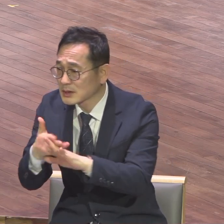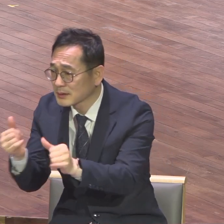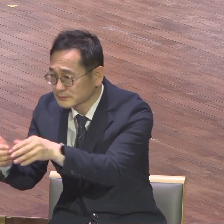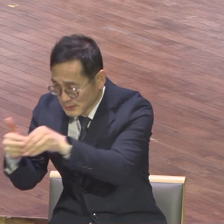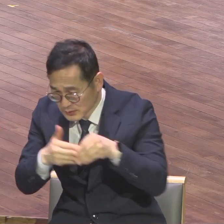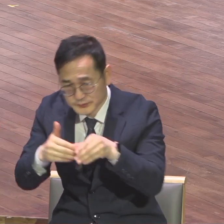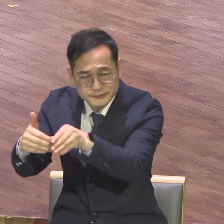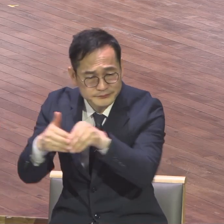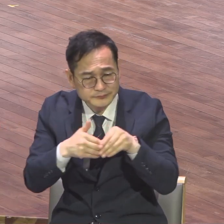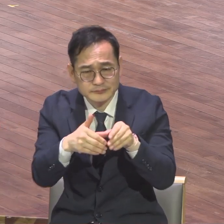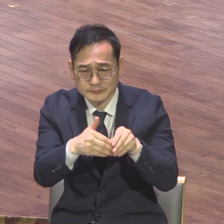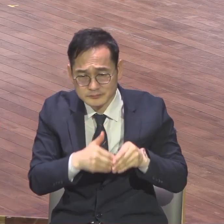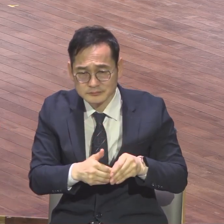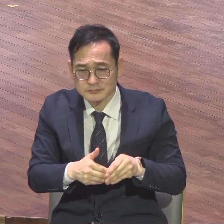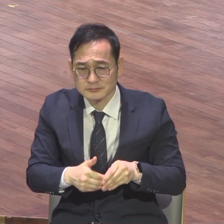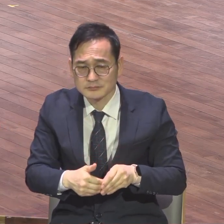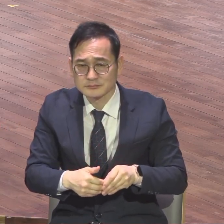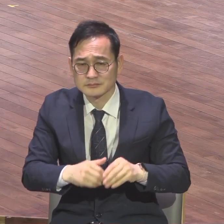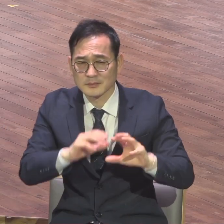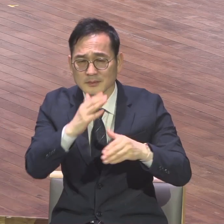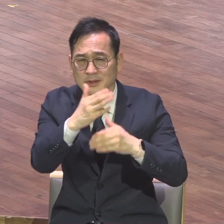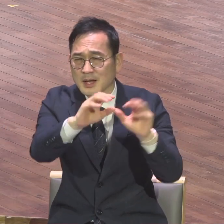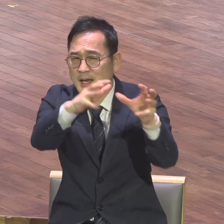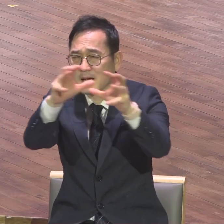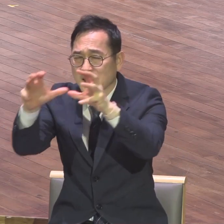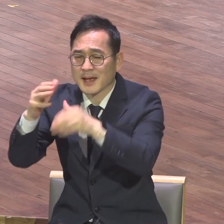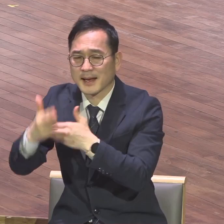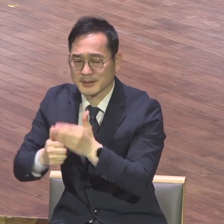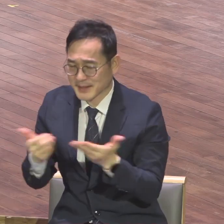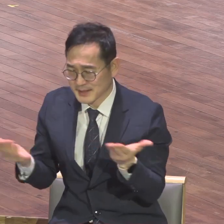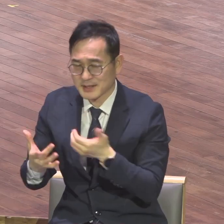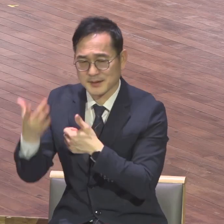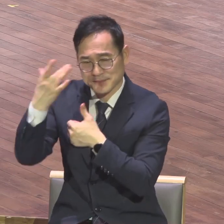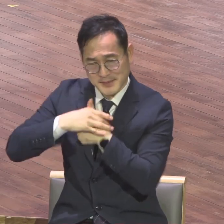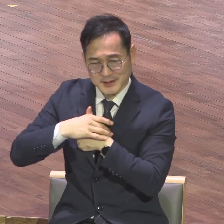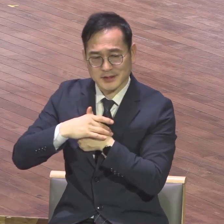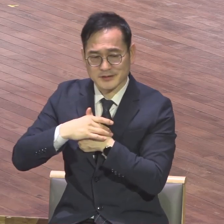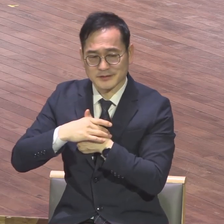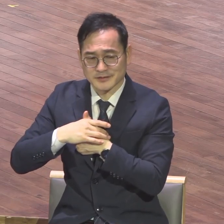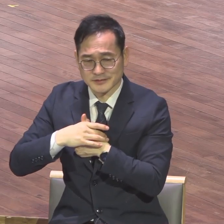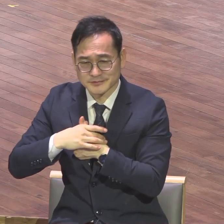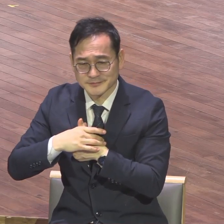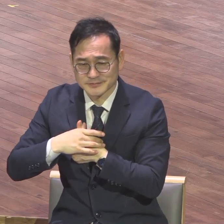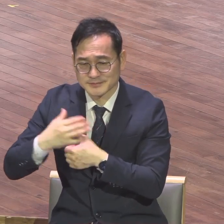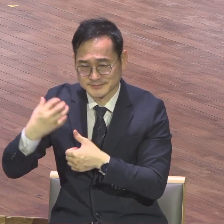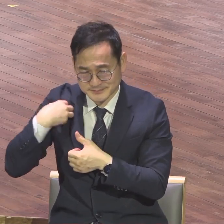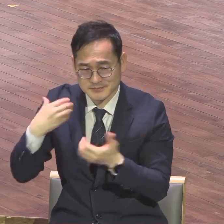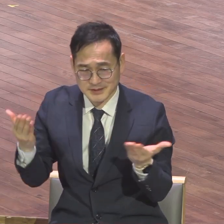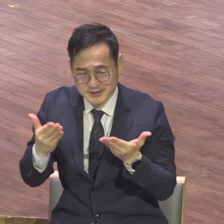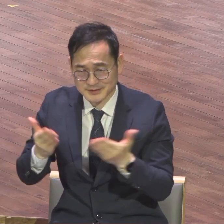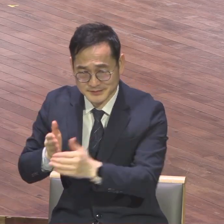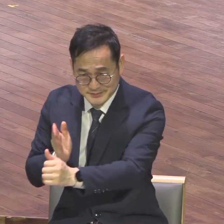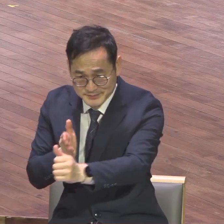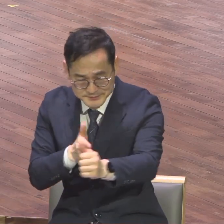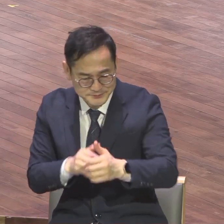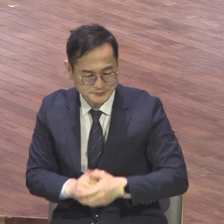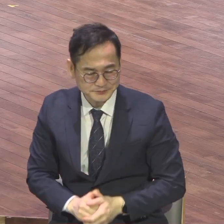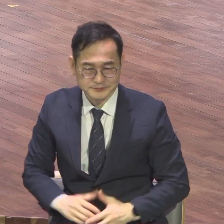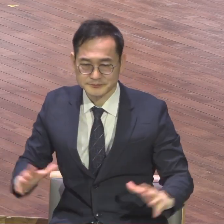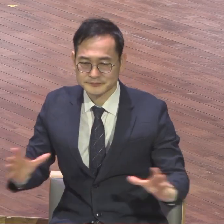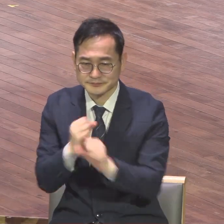기업을 얻는 237 나라 237 치유 서밋의 주역들 다 되시기를 제물로 축복합니다.